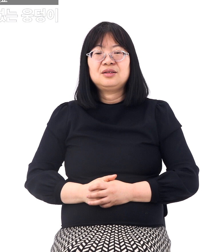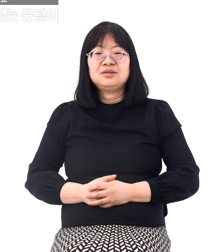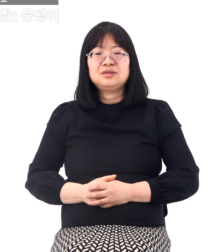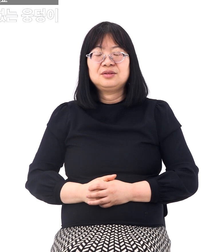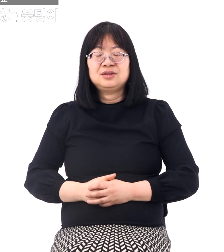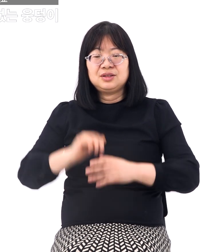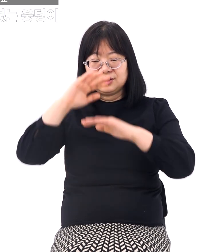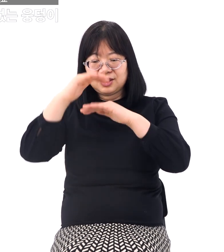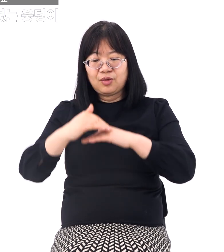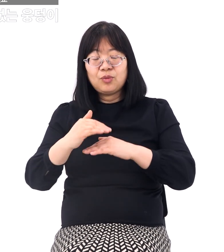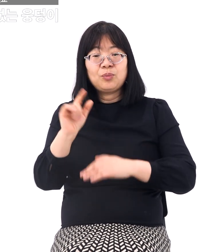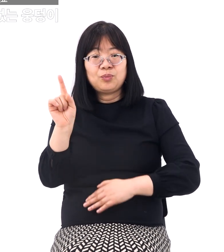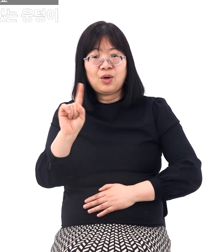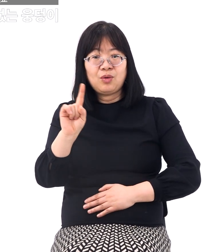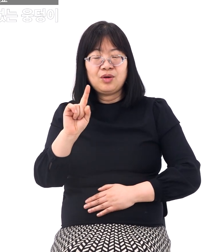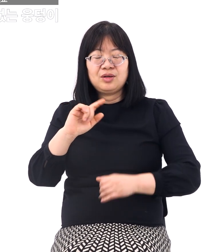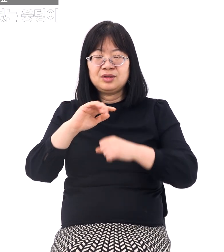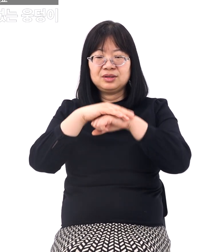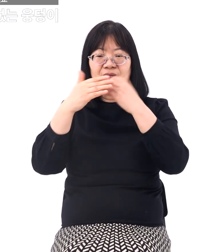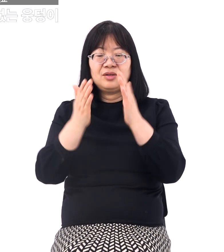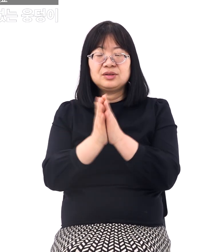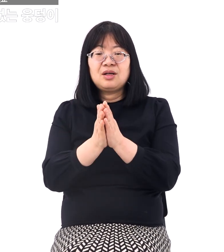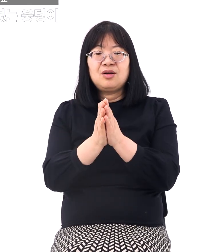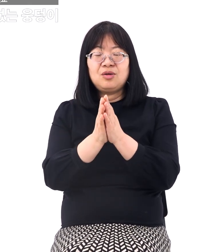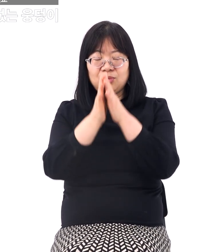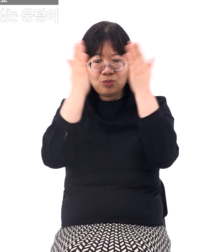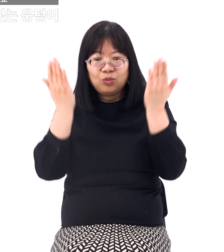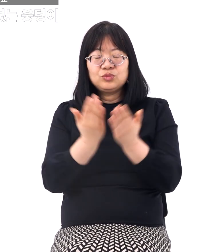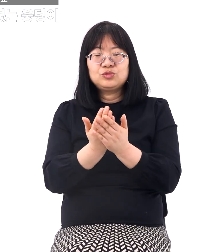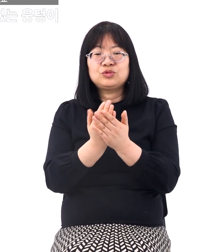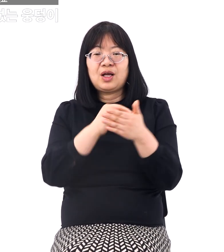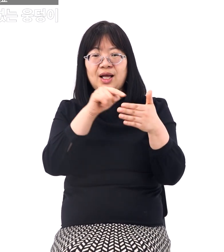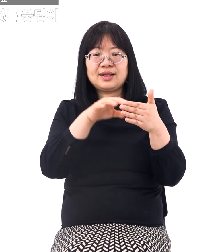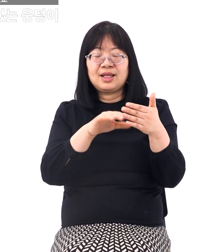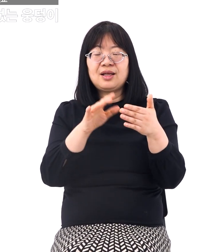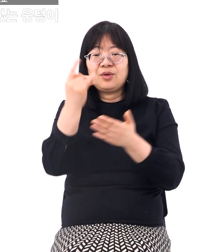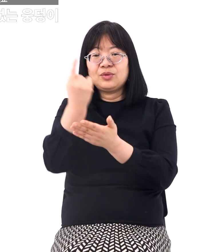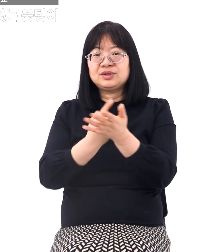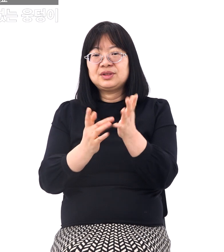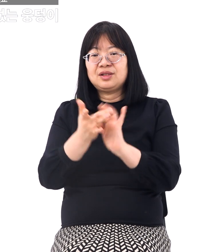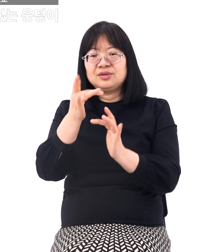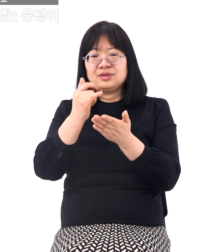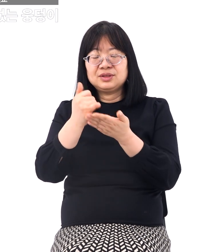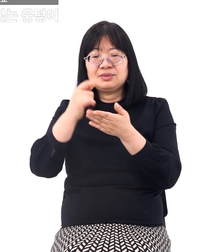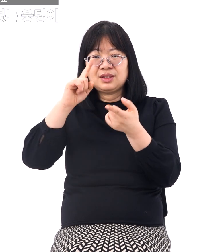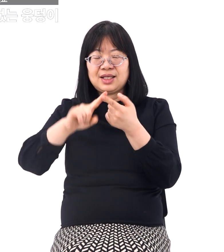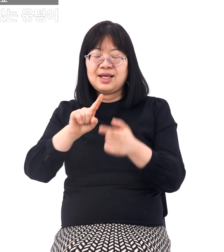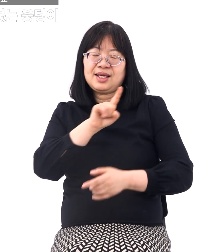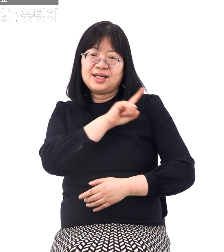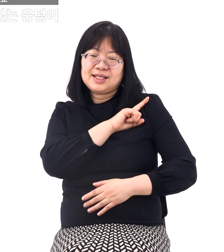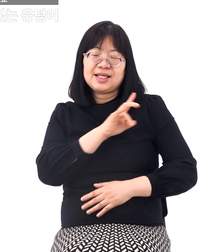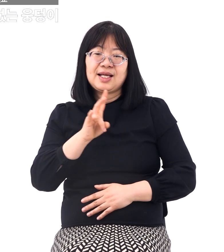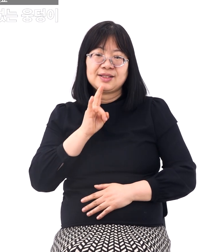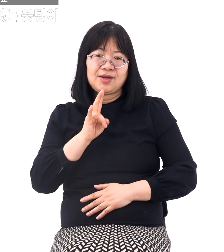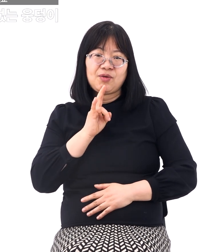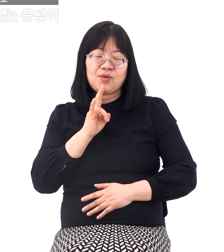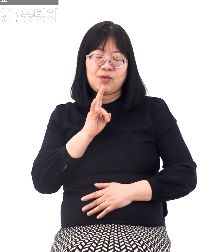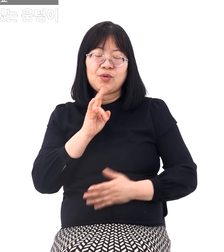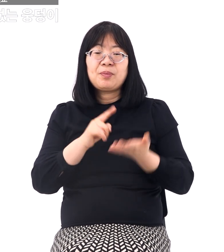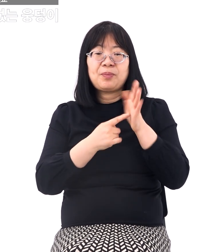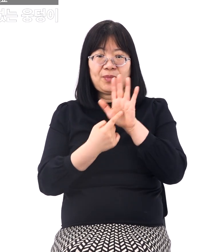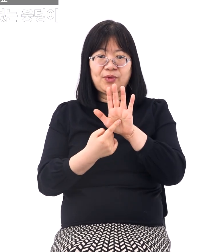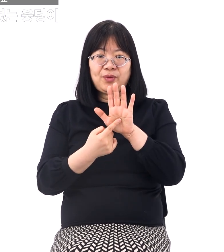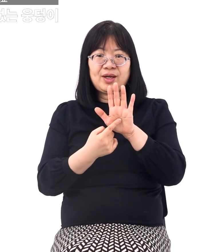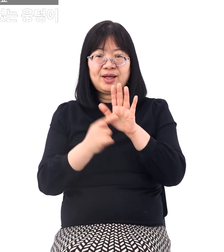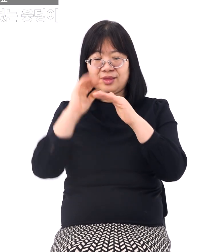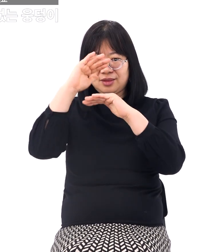성경 전체에서 오실 예수에 대한 가장 강렬한 예언을 담은 장이기도